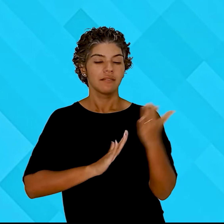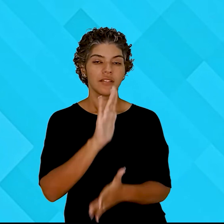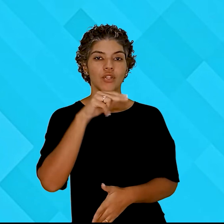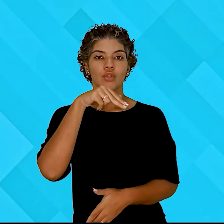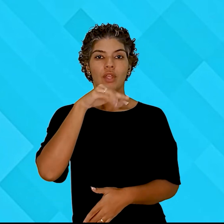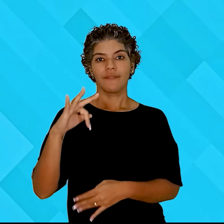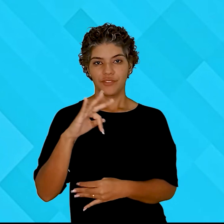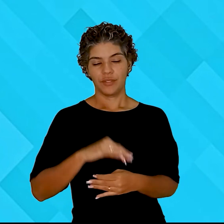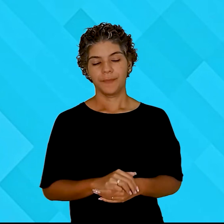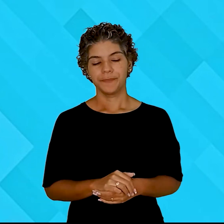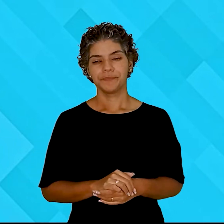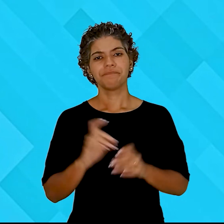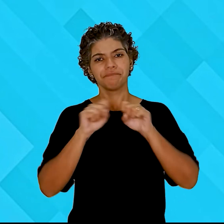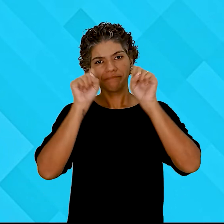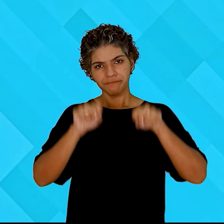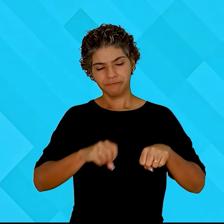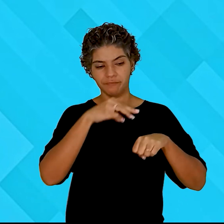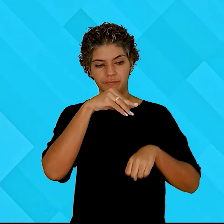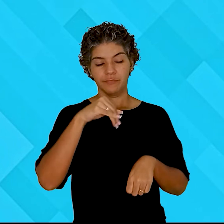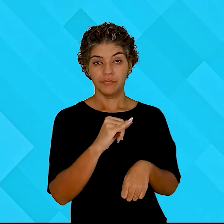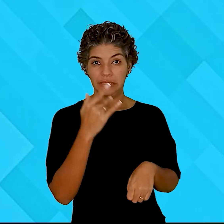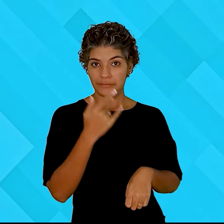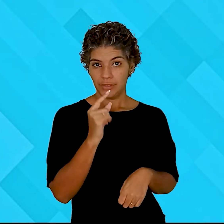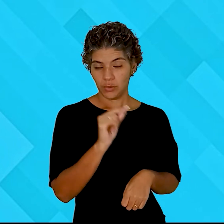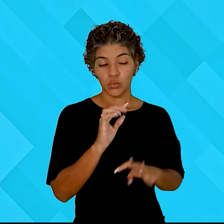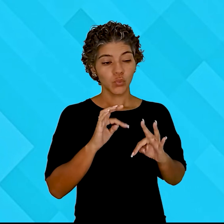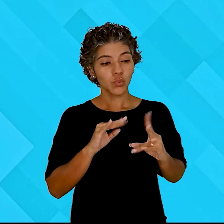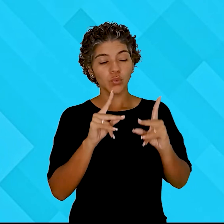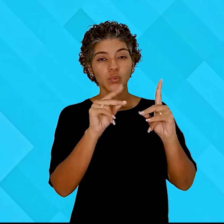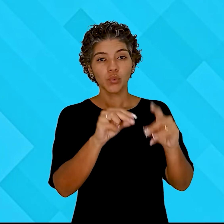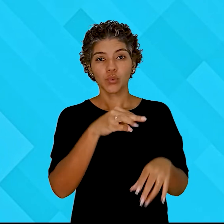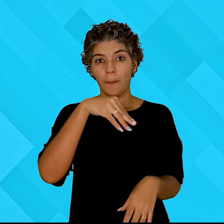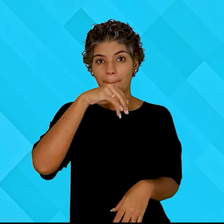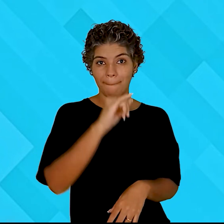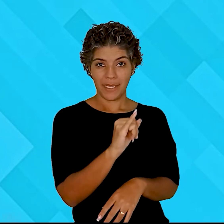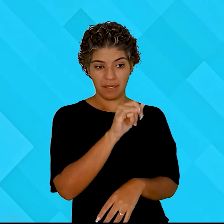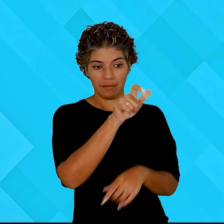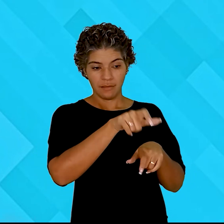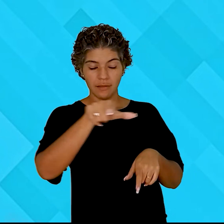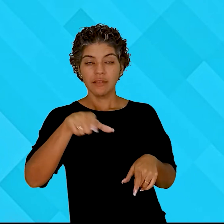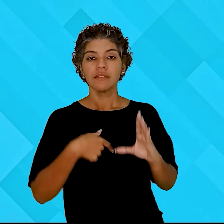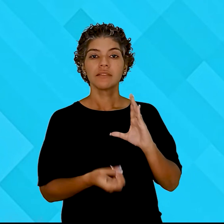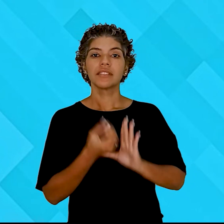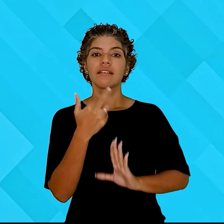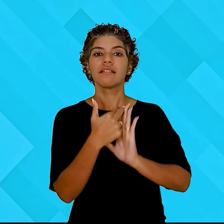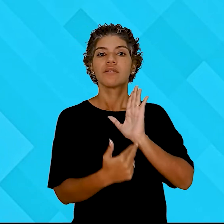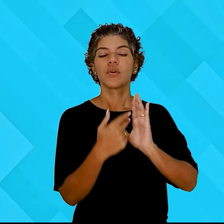microempreendedor recomenda que todo MEI crie um relatório mensal, de forma a facilitar o seu